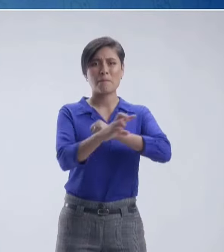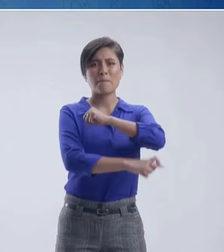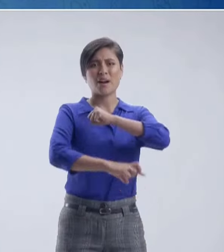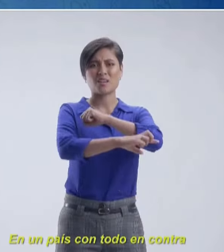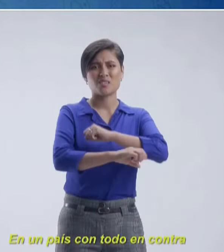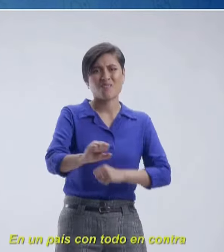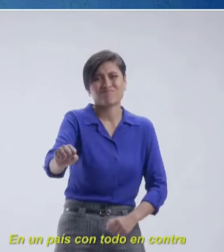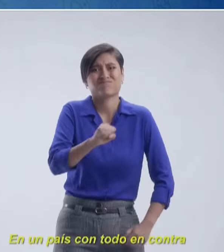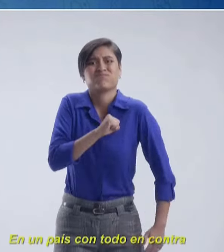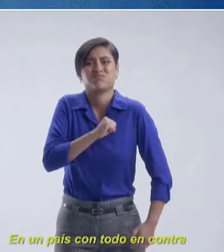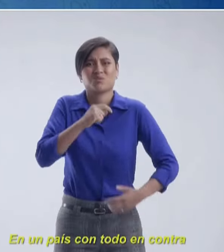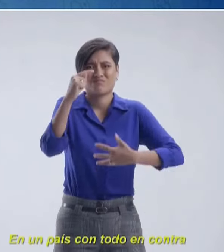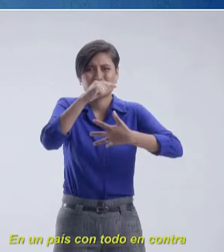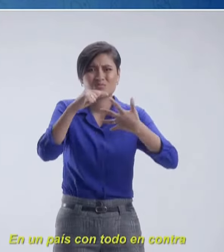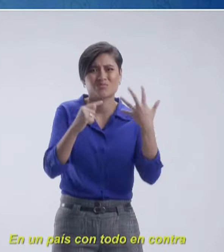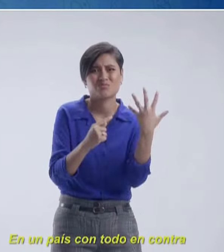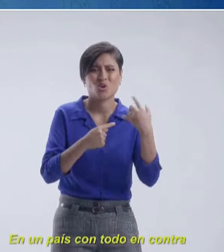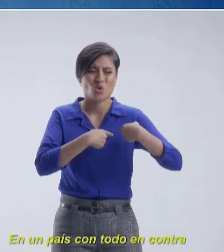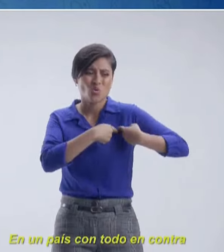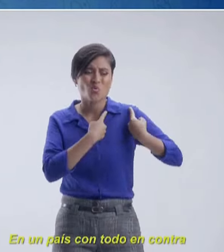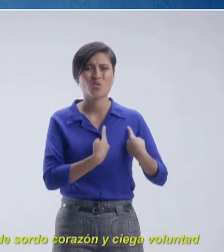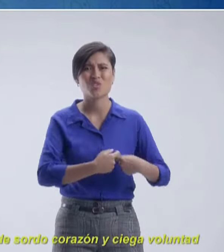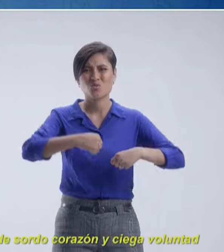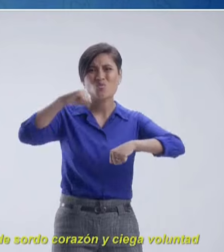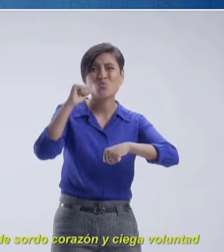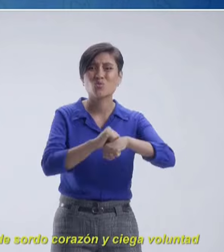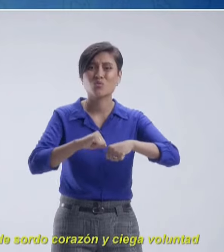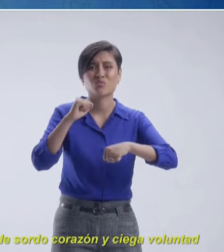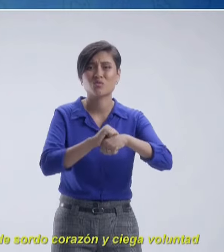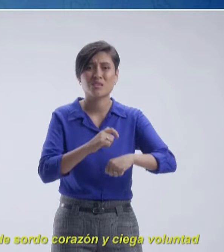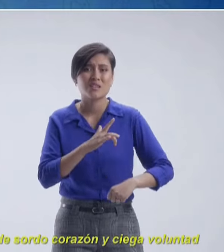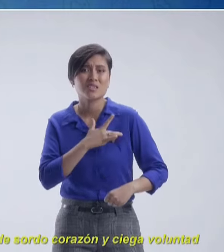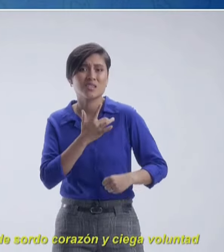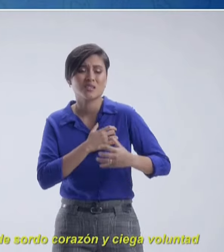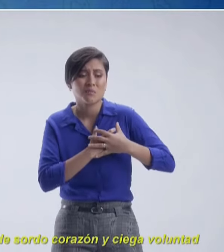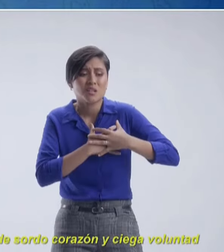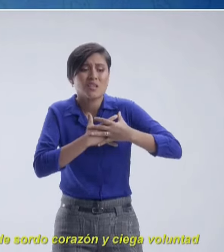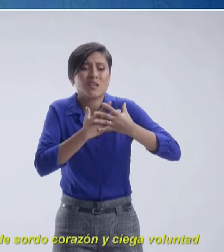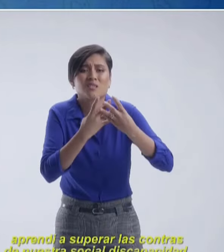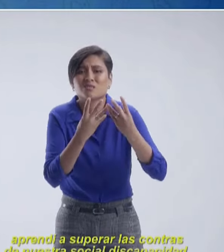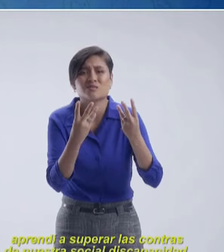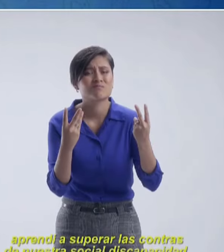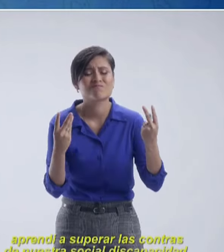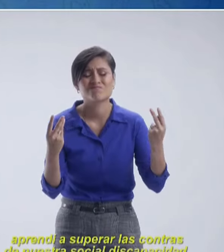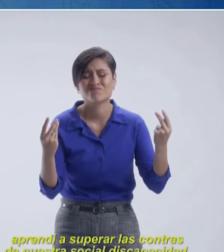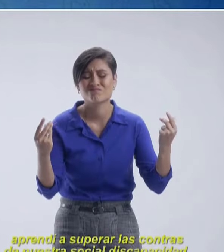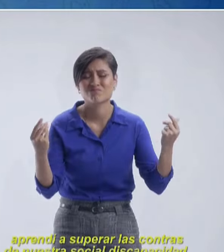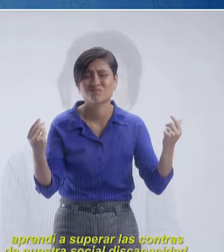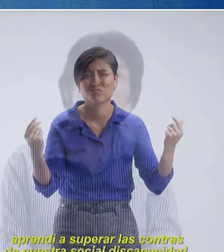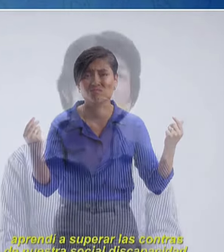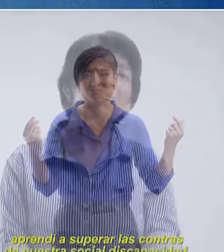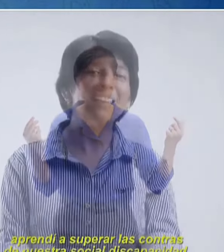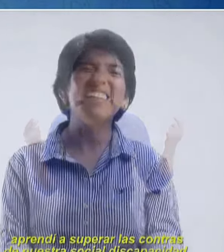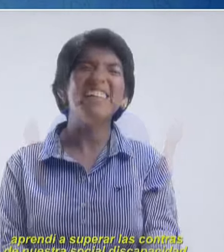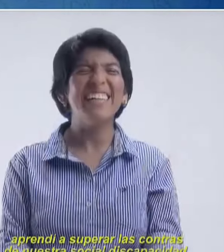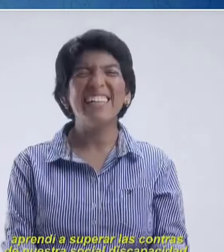Sí, efectivamente. La accesibilidad estructural, lo que encontramos en las calles hoy en día, tanto para un